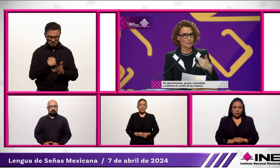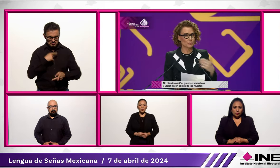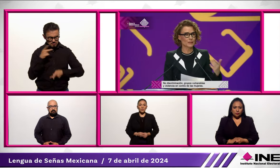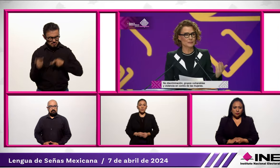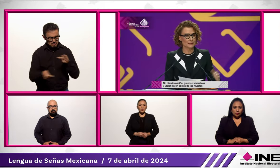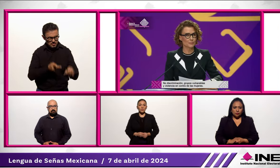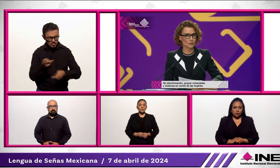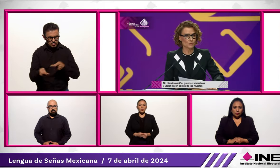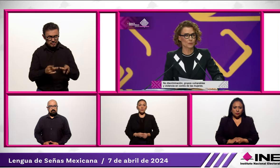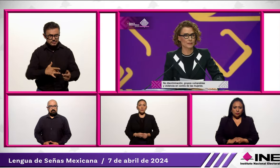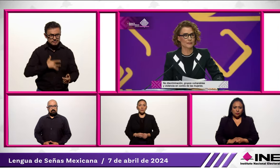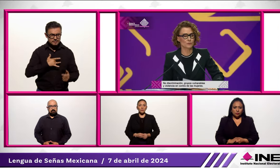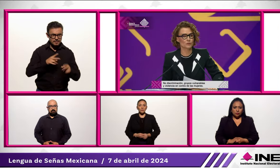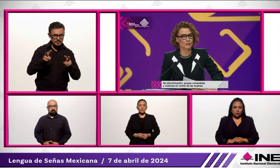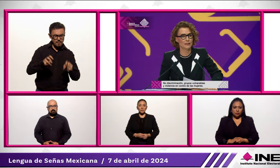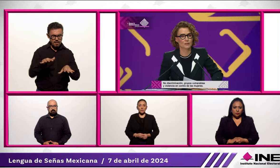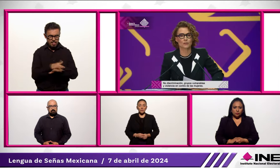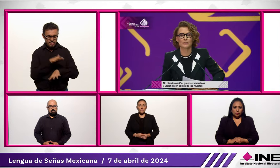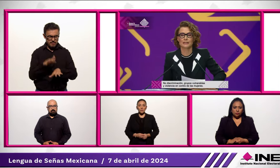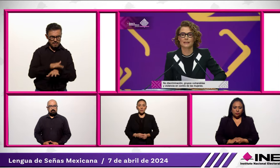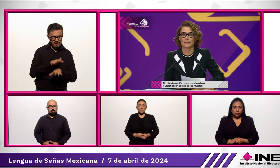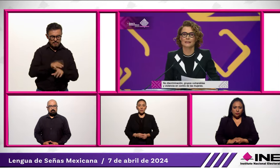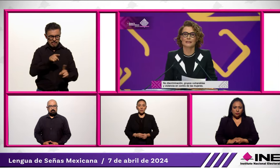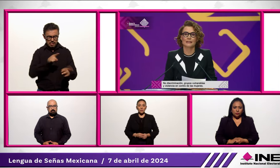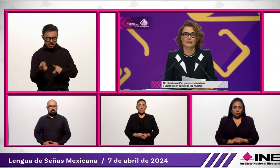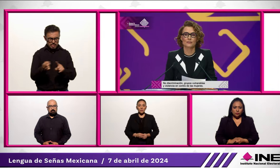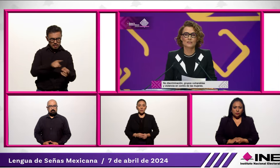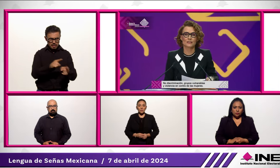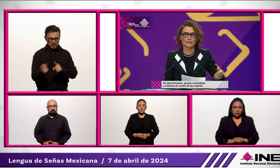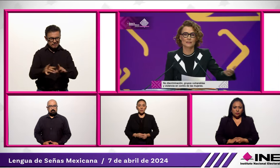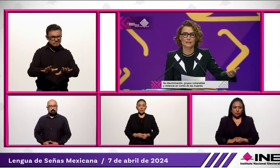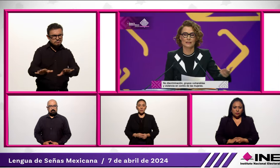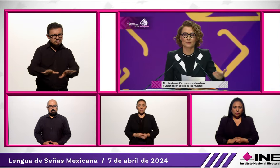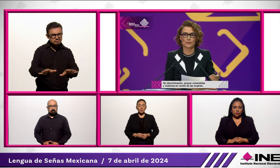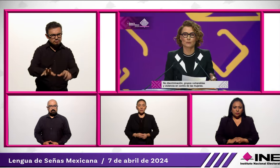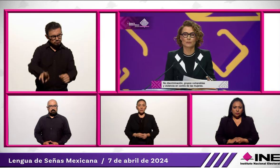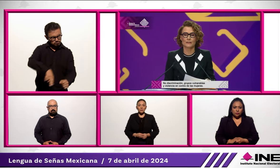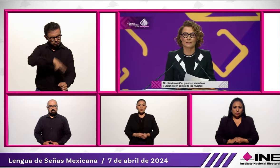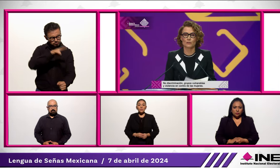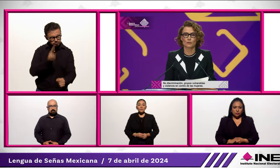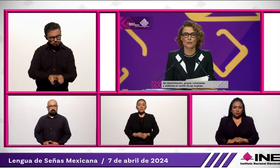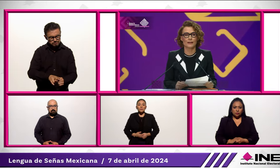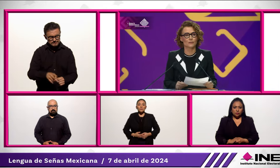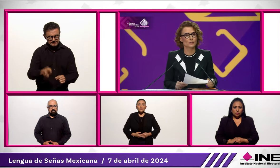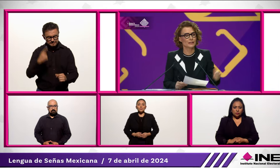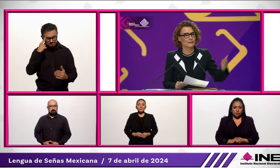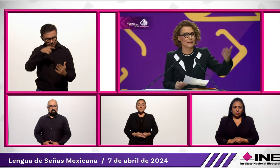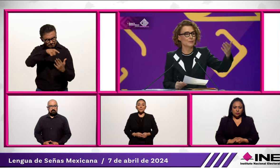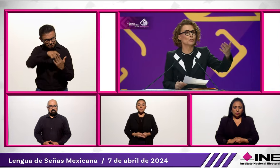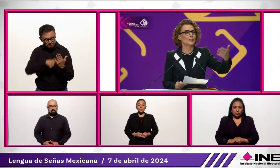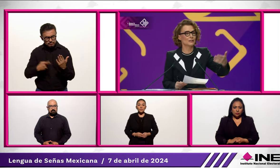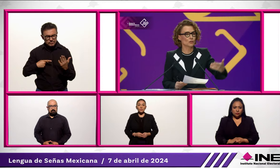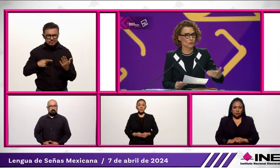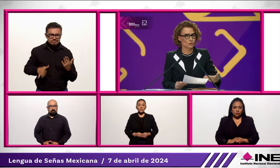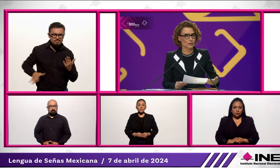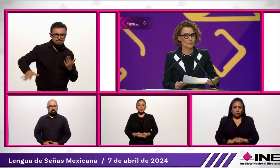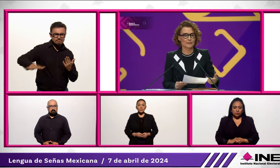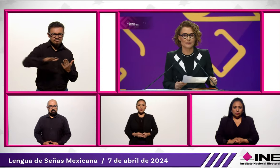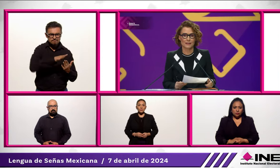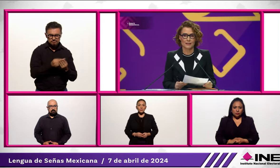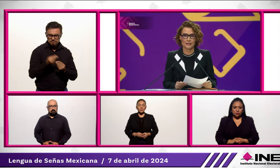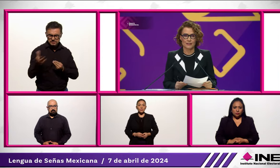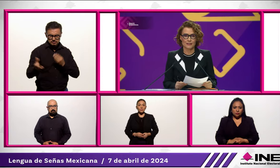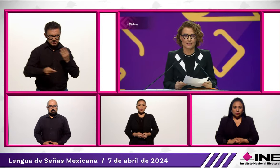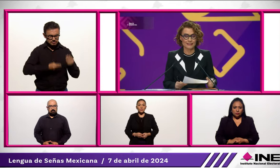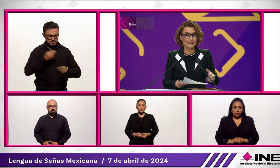tema abruptamente, pero es porque estamos tratando en las fichas de las preguntas de los ciudadanos de abordar todos los